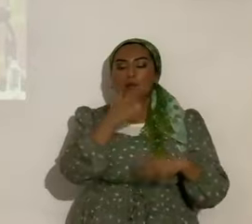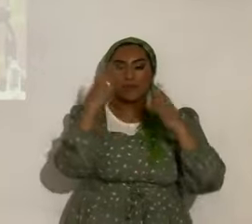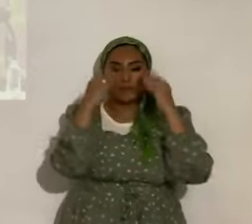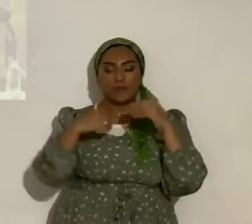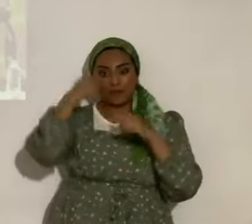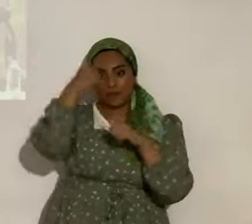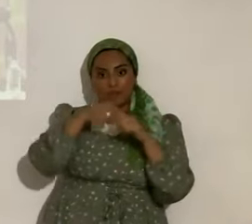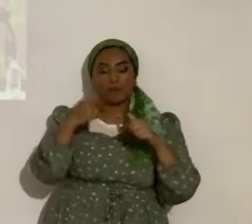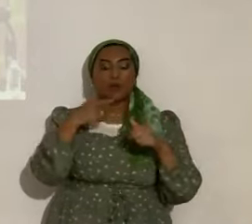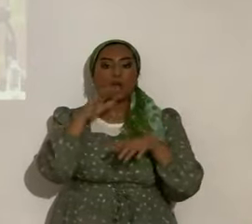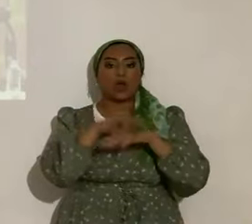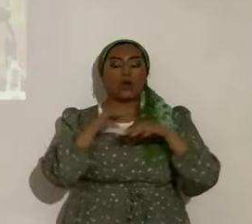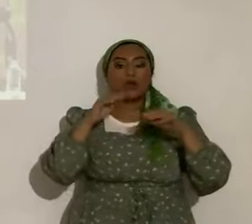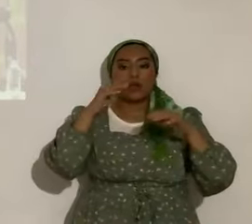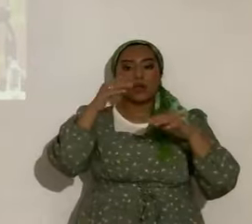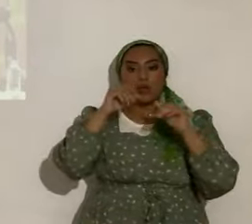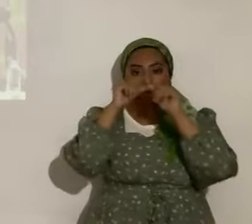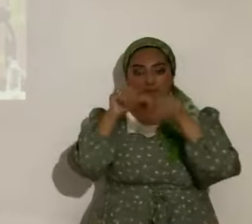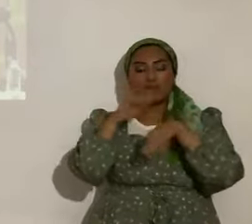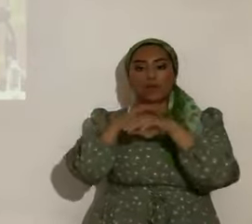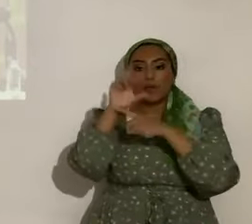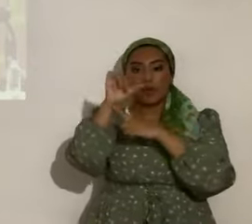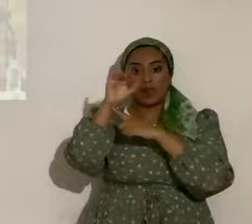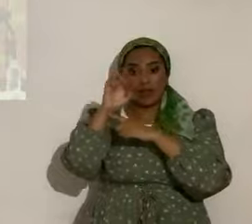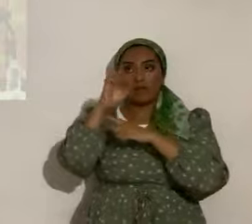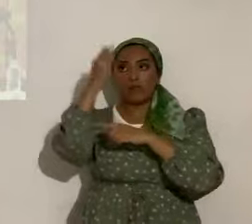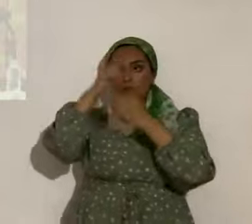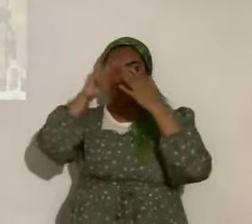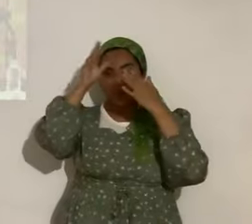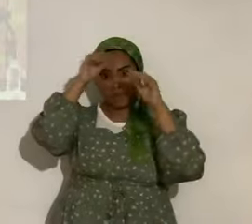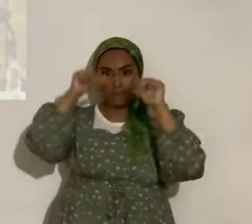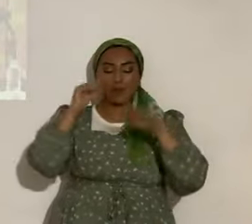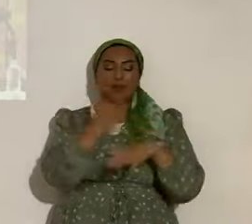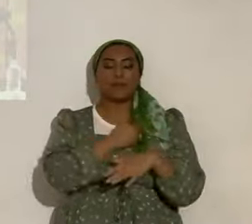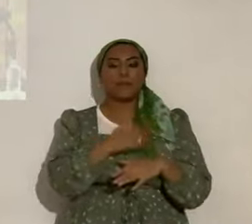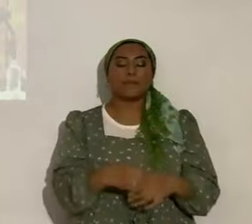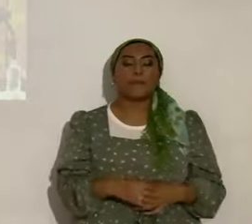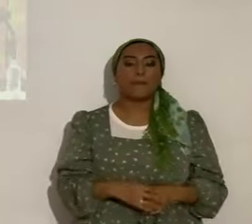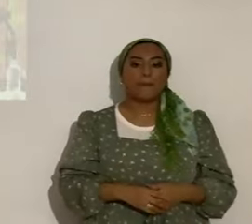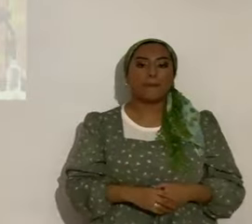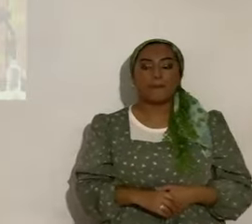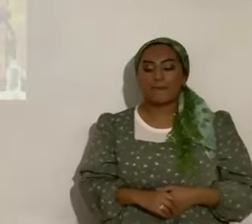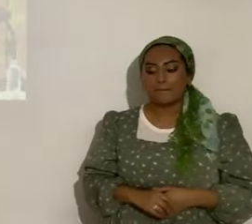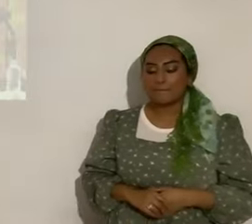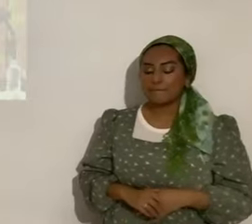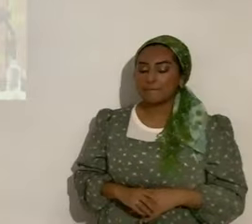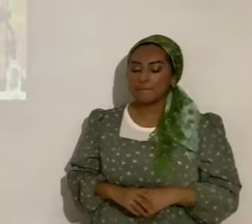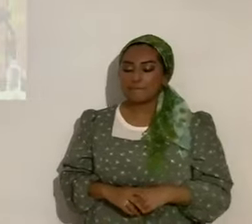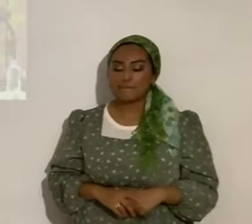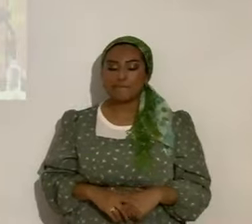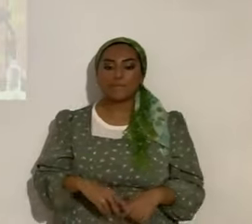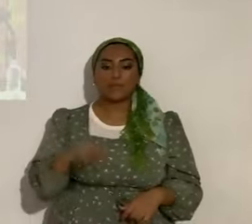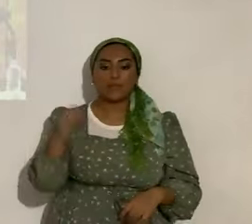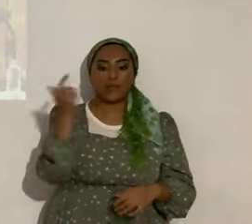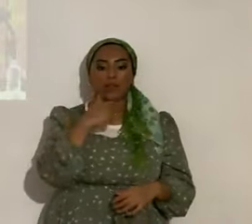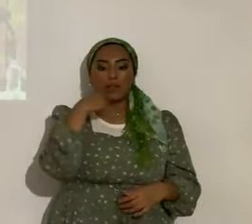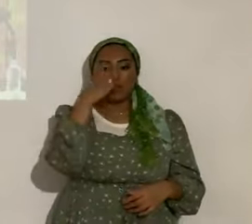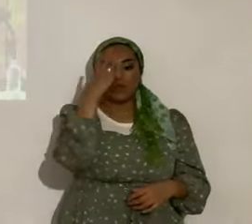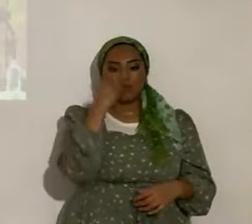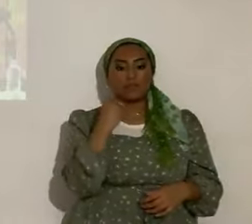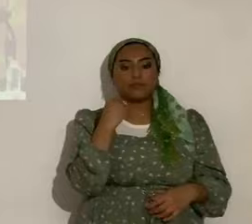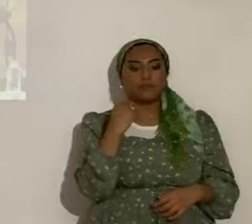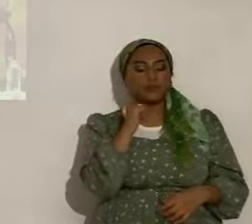dijimos en cada culto, Elohim nos bendice. Eso lo dije en la fiesta de Shavuot para finalizar. Ahora cierren todos sus ojos,